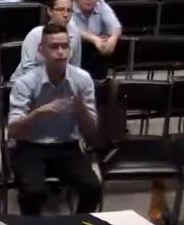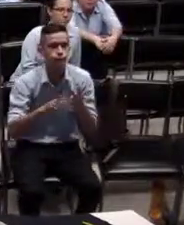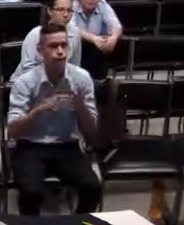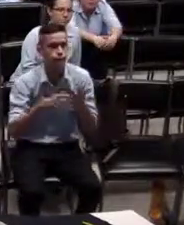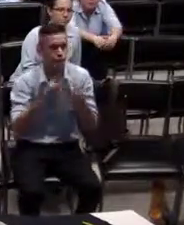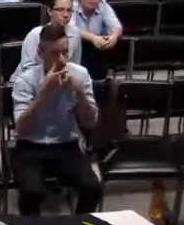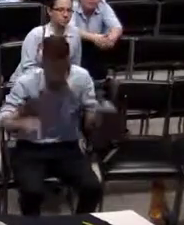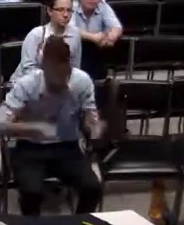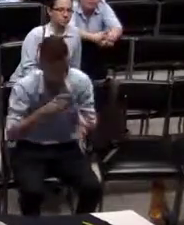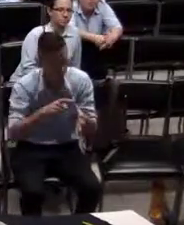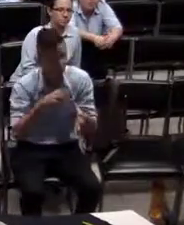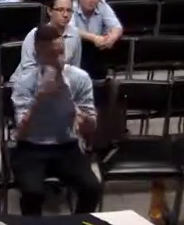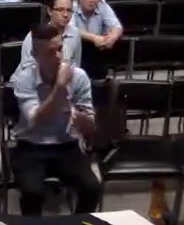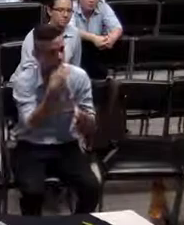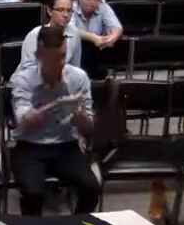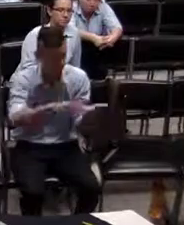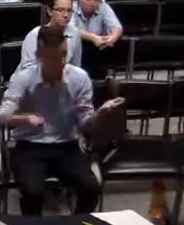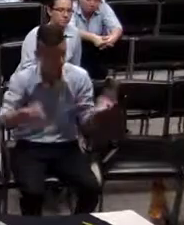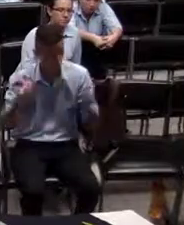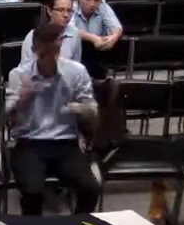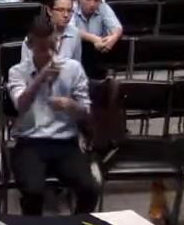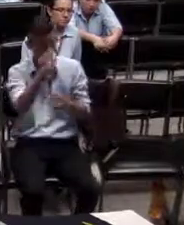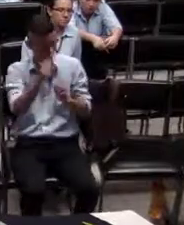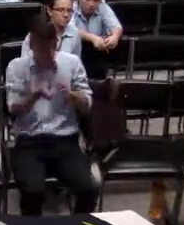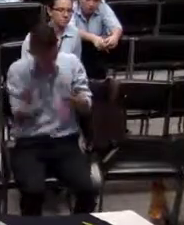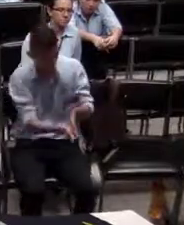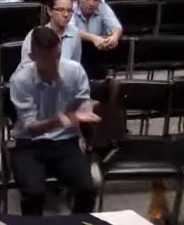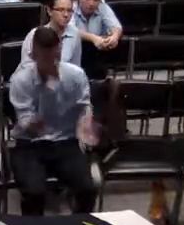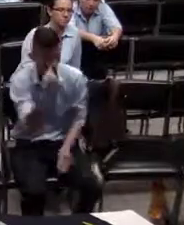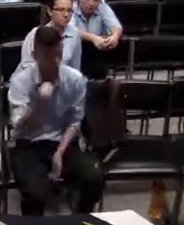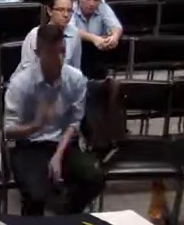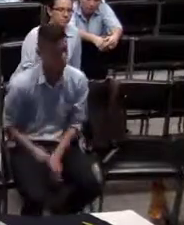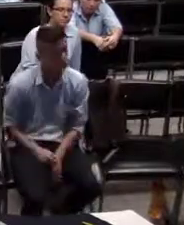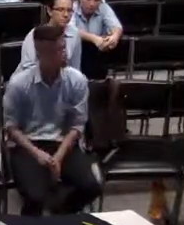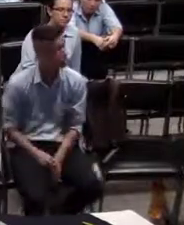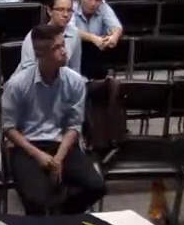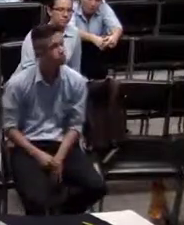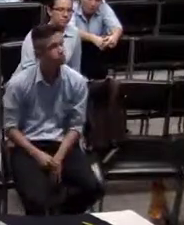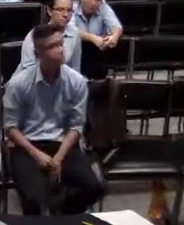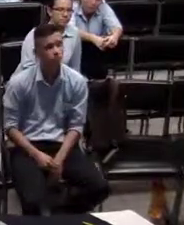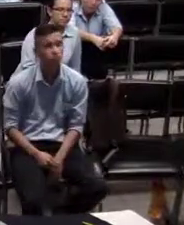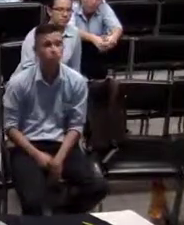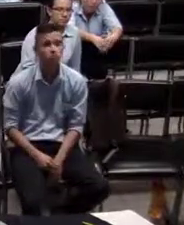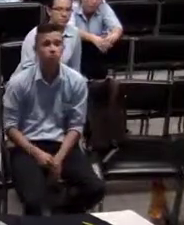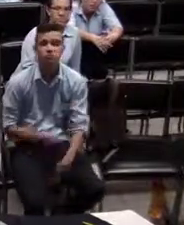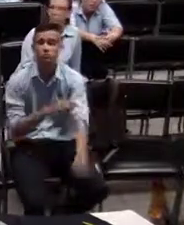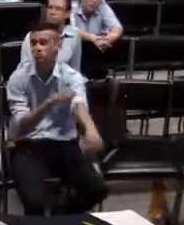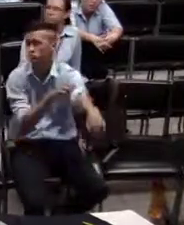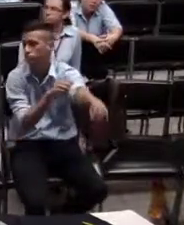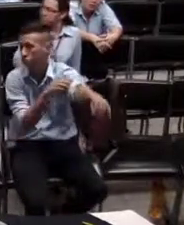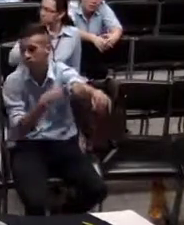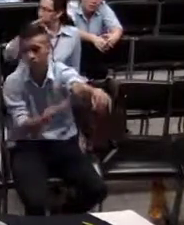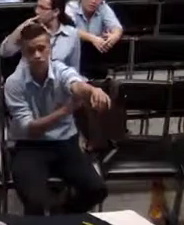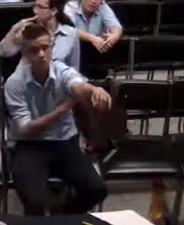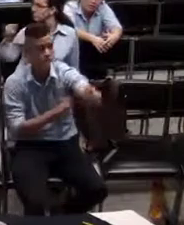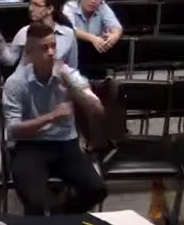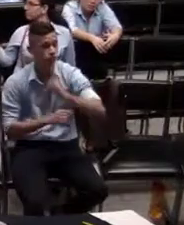la música, al juego, las habilidades lingüísticas del habla, en el caso del sordo, ¿cómo se podría guiar esas habilidades?